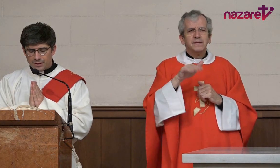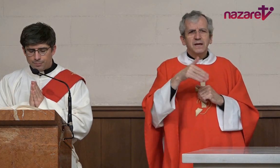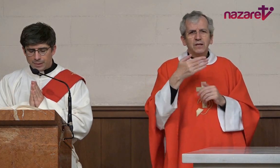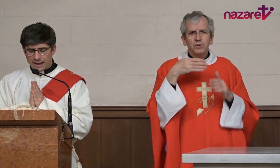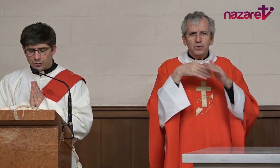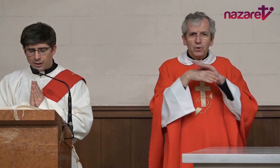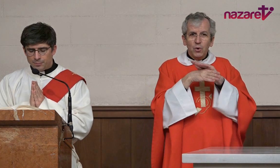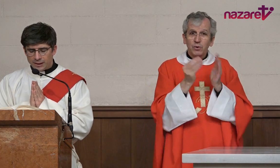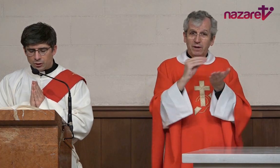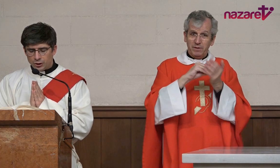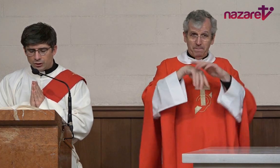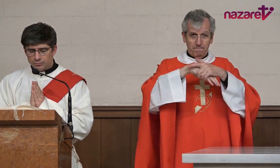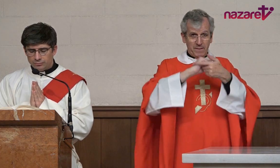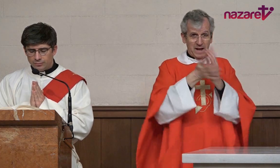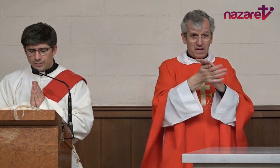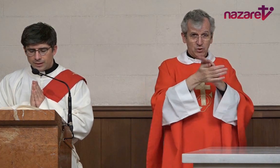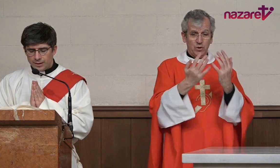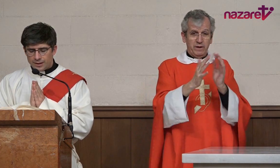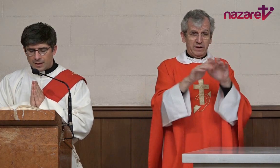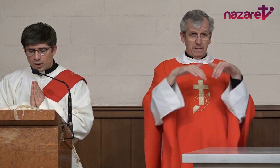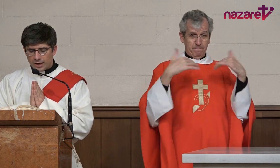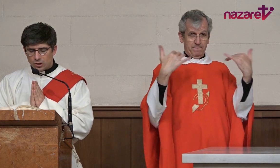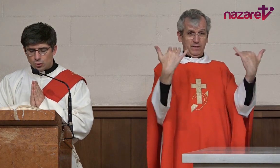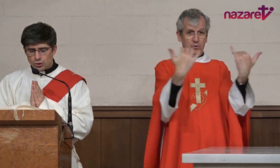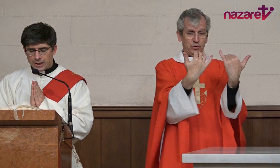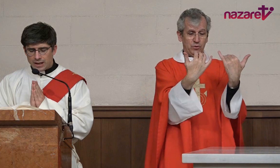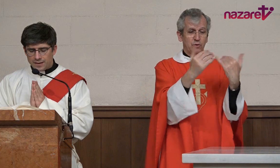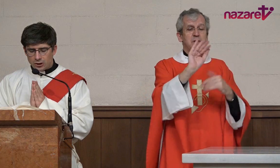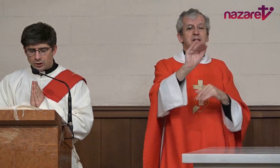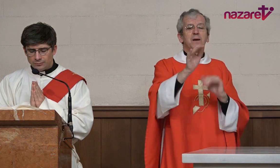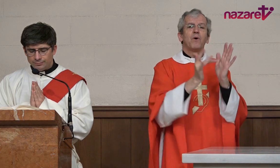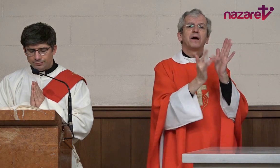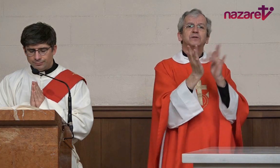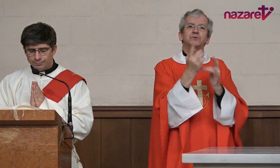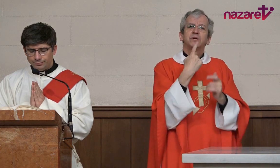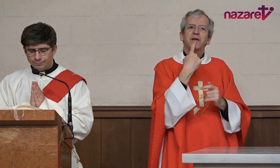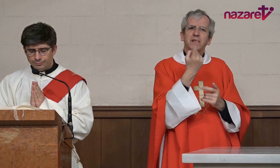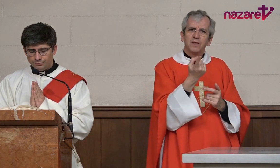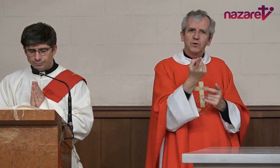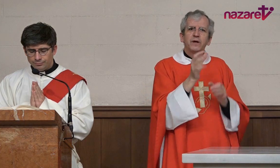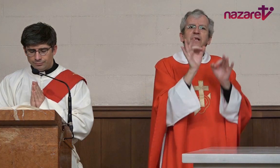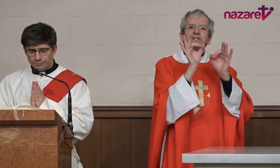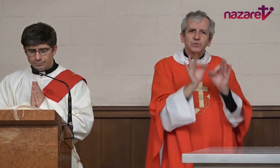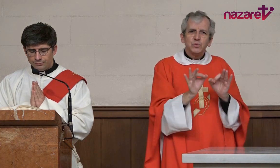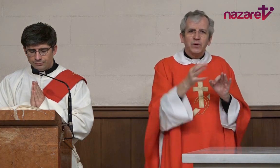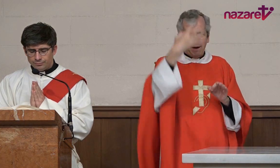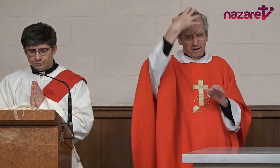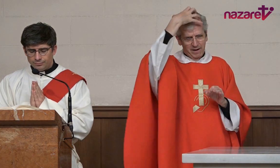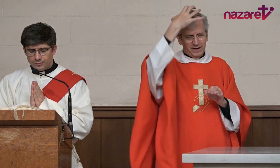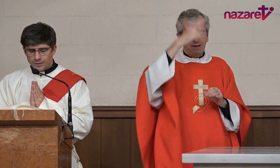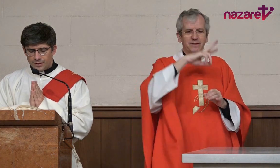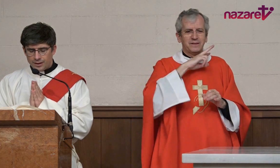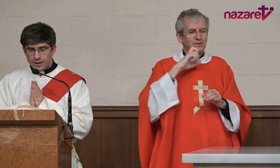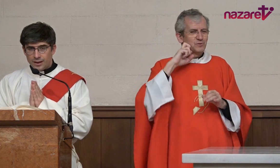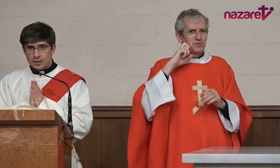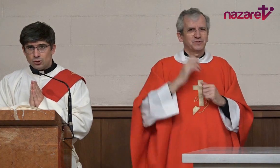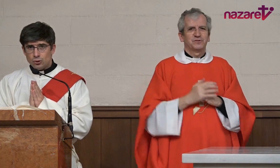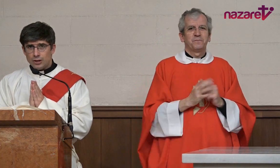Entró otra vez Pilato en el pretorio, llamó a Jesús y le dijo: ¿Eres tú el rey de los